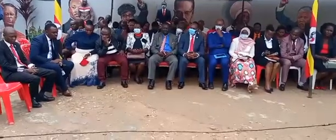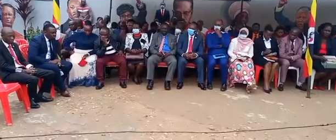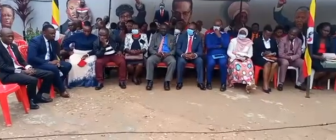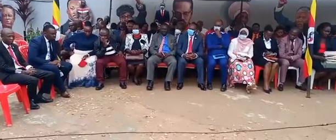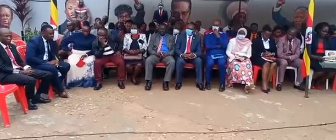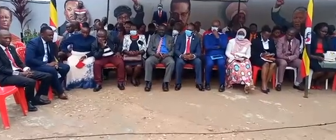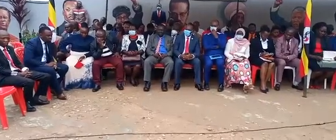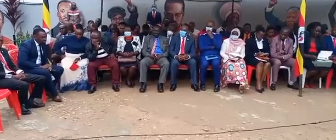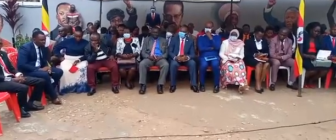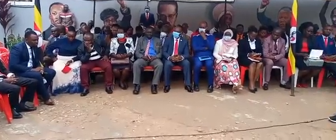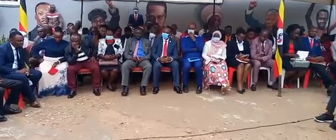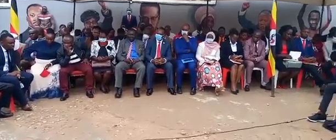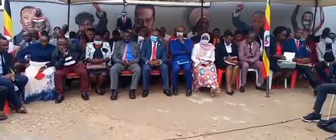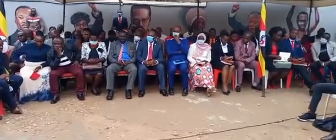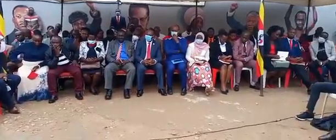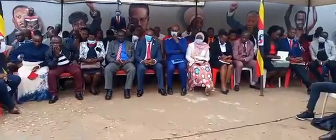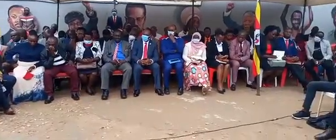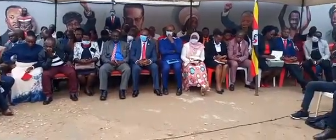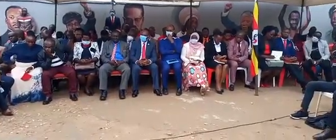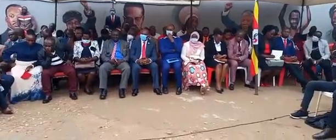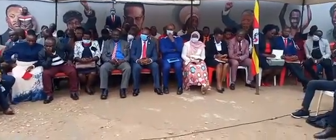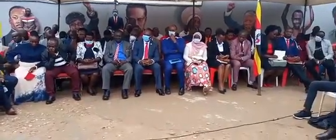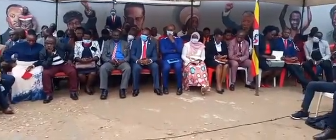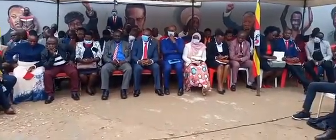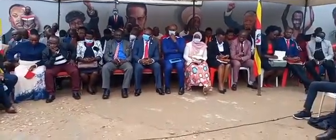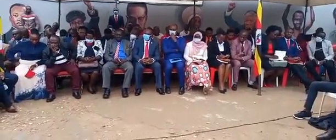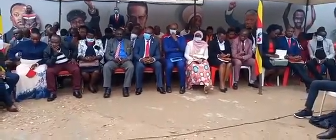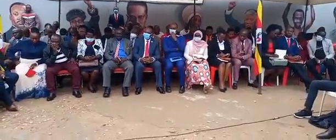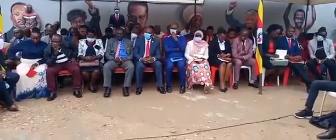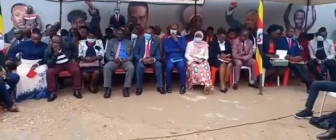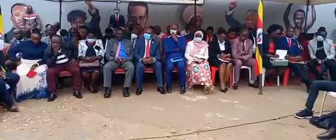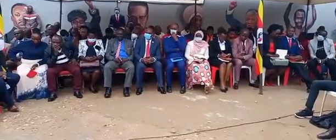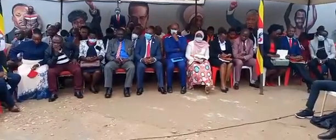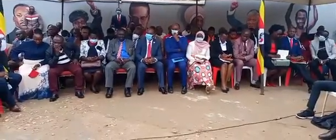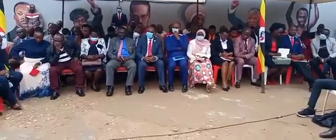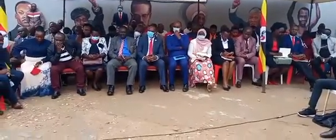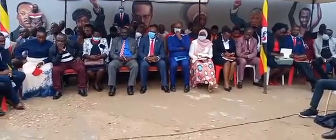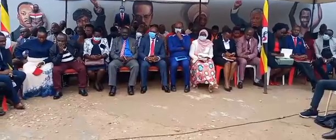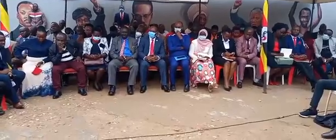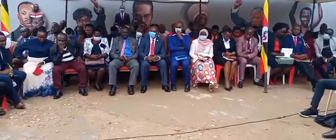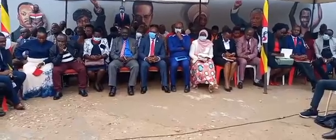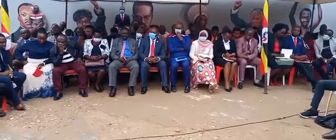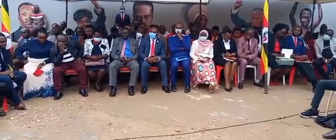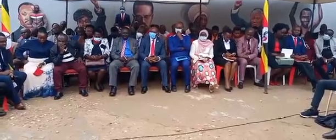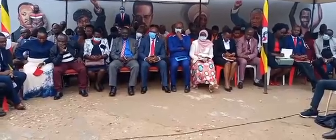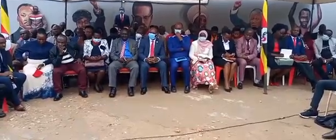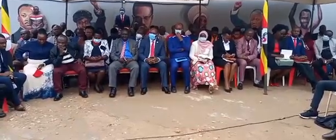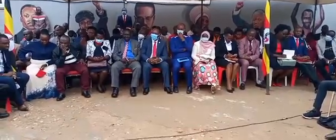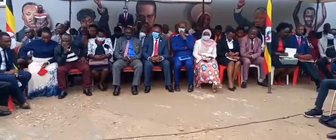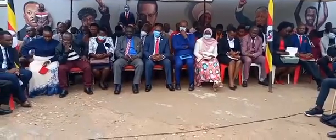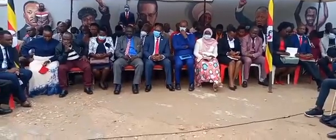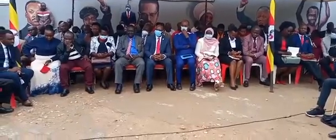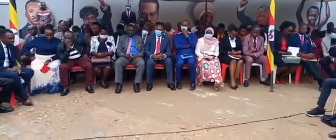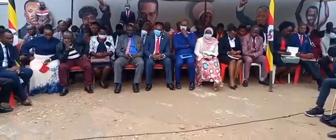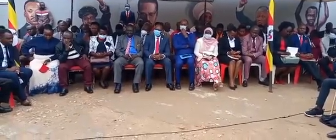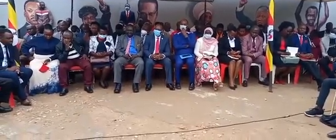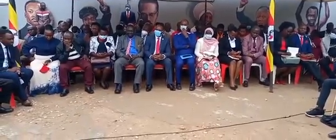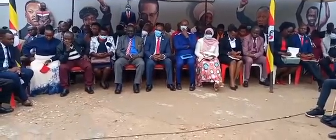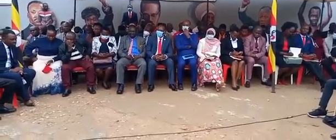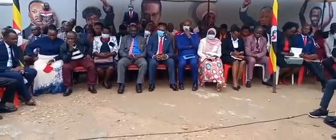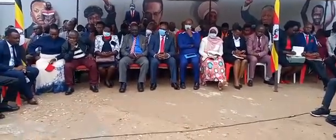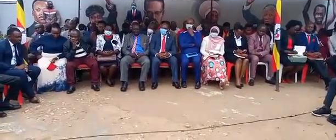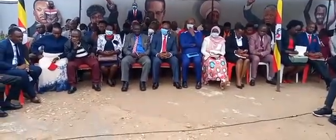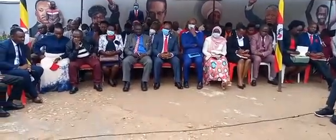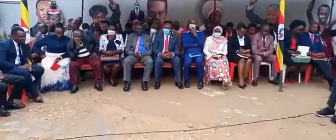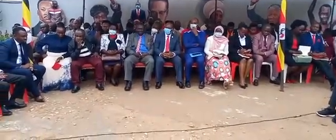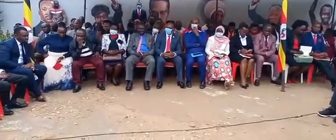uchafu kwa kama vena kari bilote tingila kubuchafu orenso nga chiteli mazi ataba nduamba iso winga wagenze